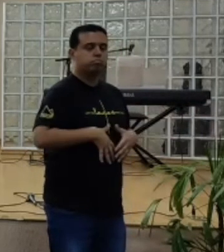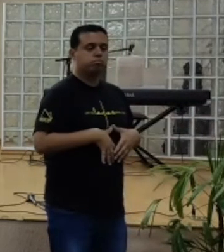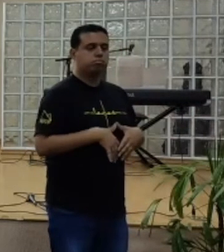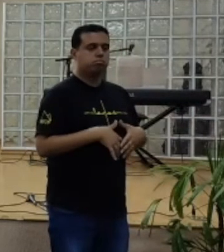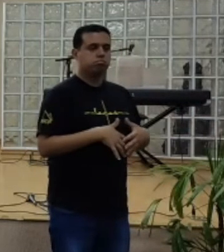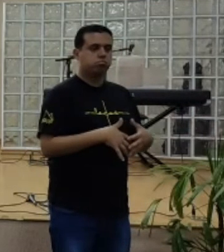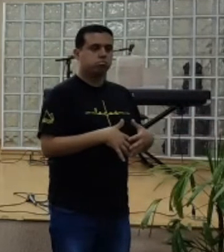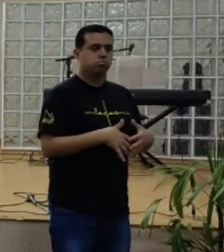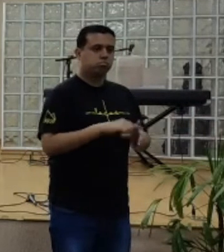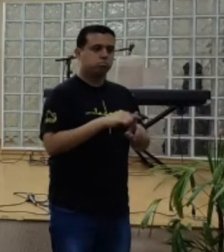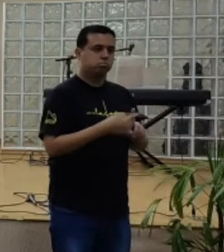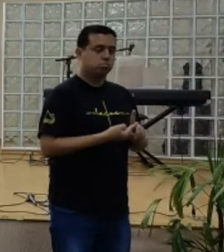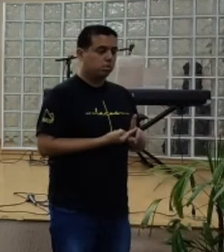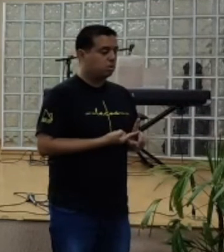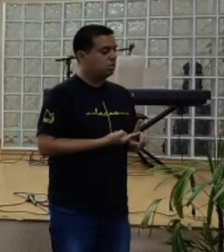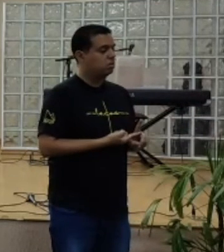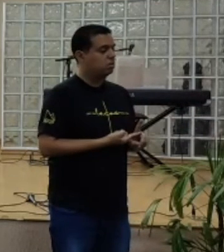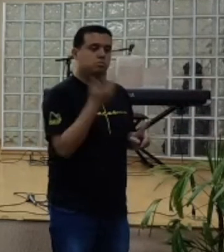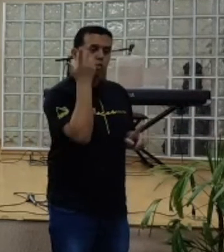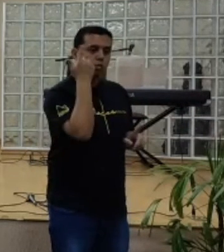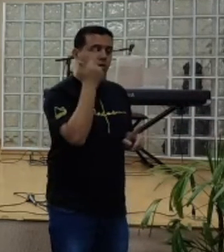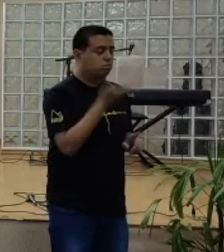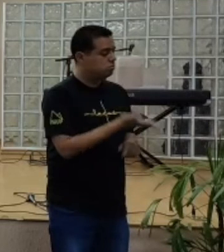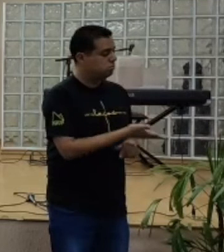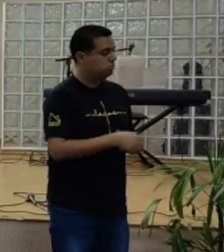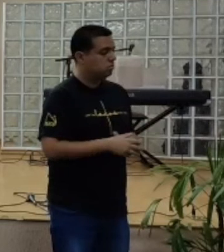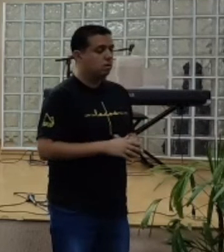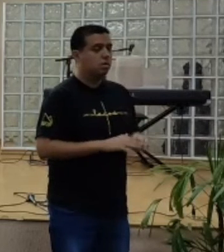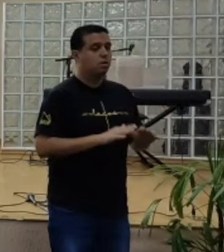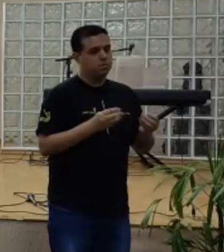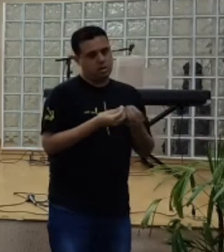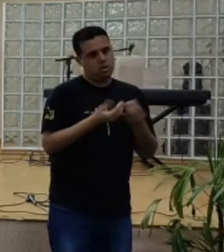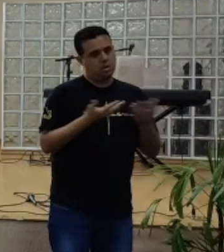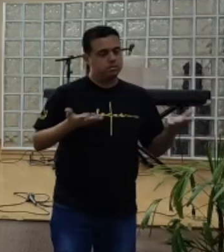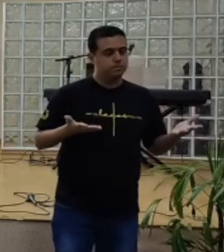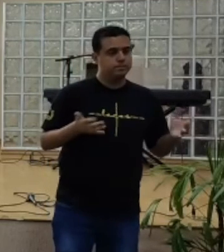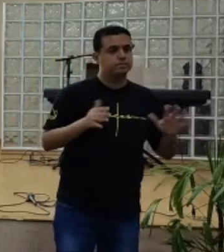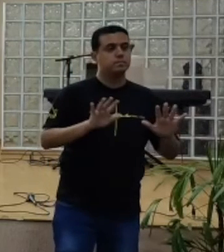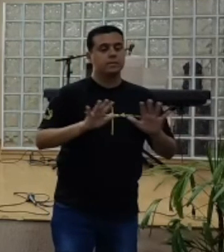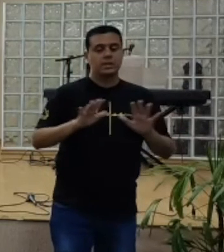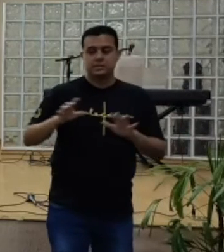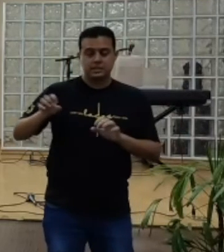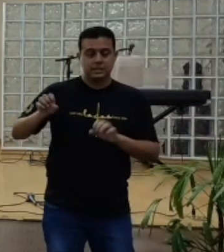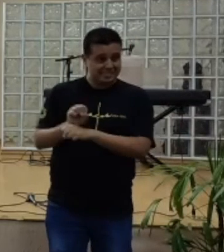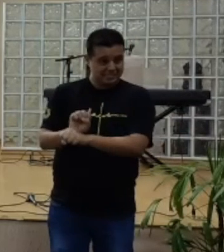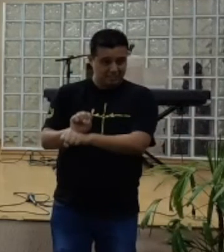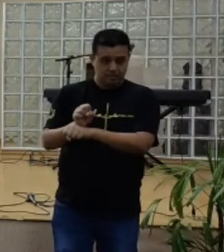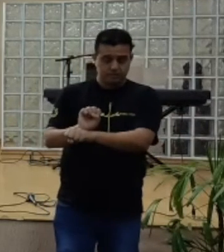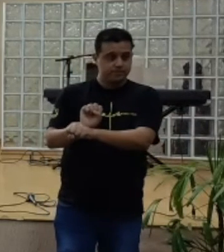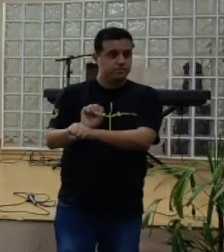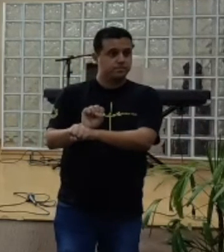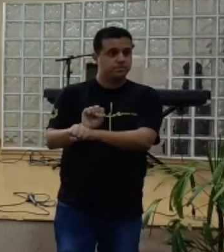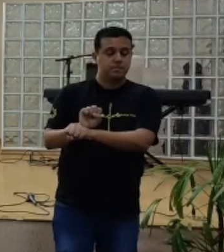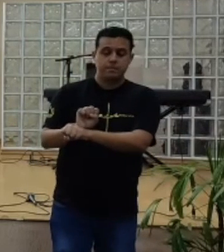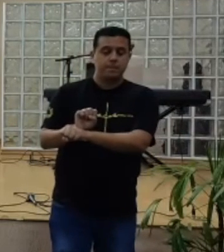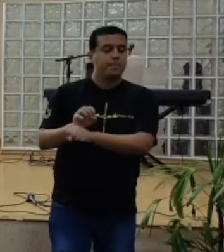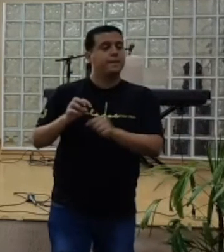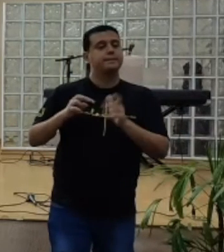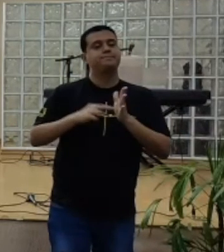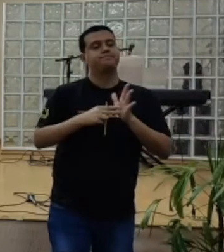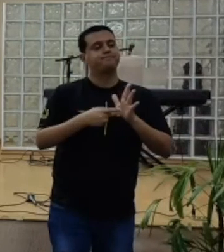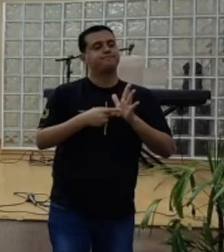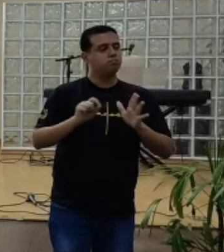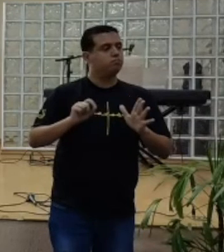É uma maneira natural. Mas aqui, quando ele trata de Agar, ele está dizendo o